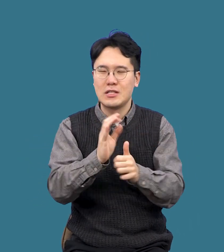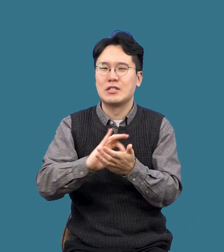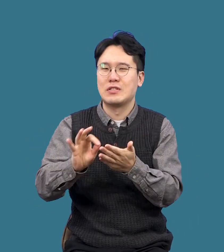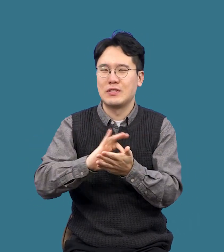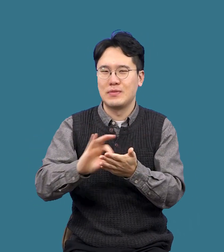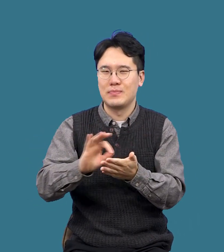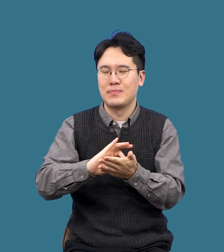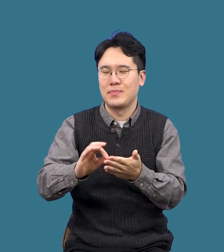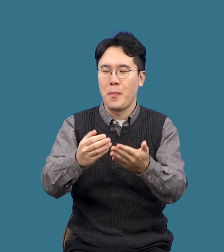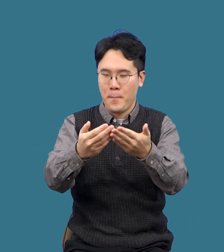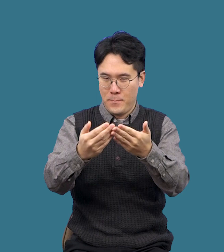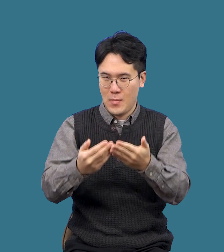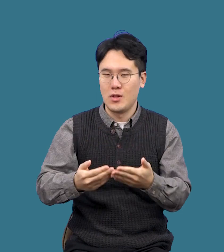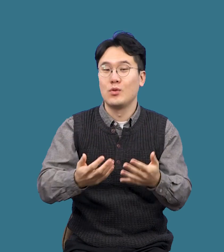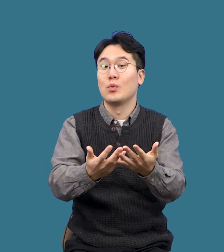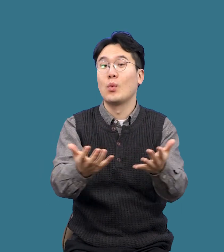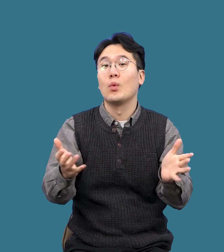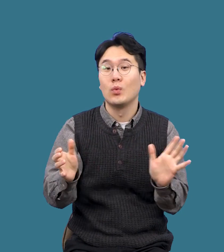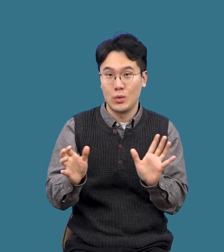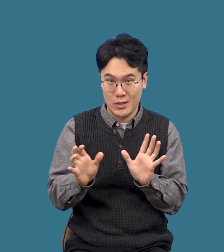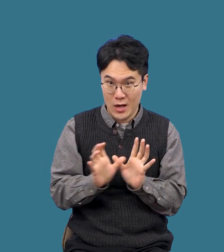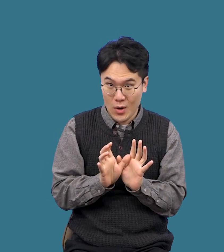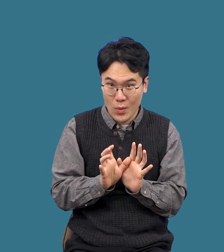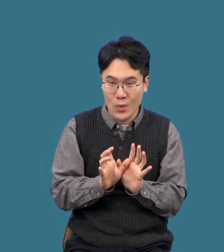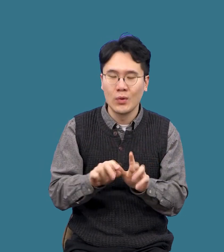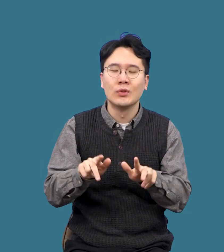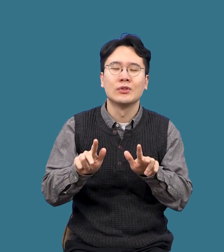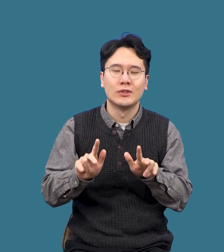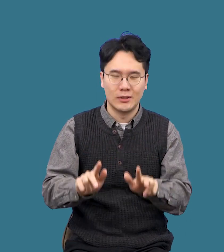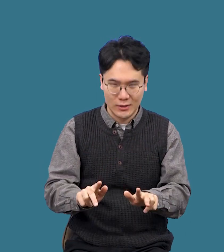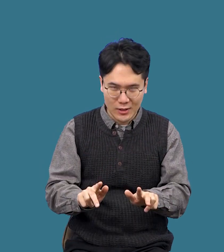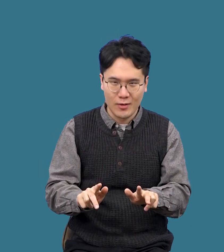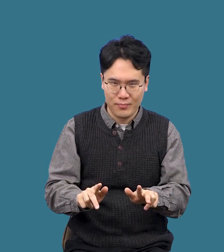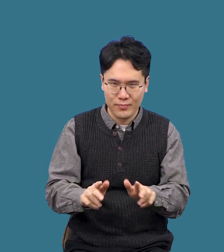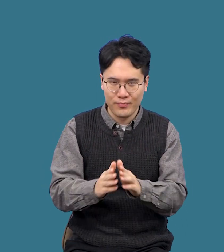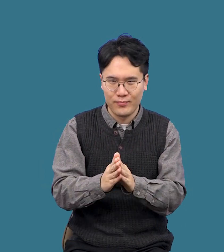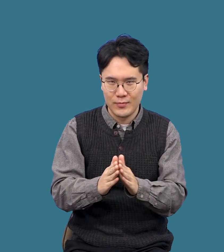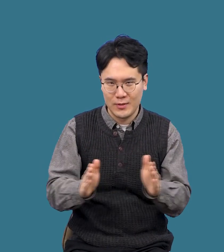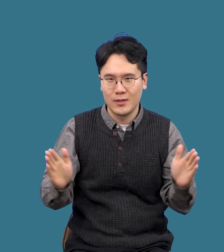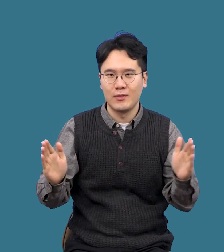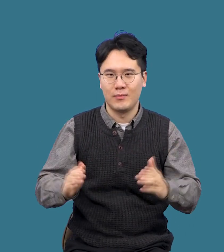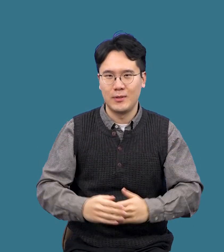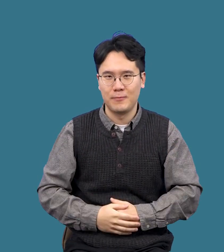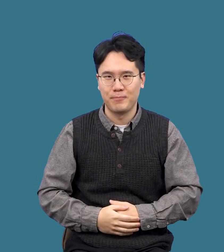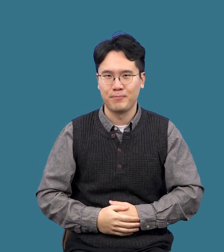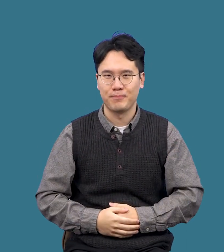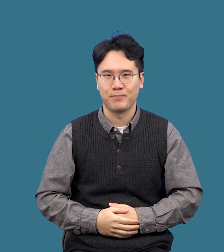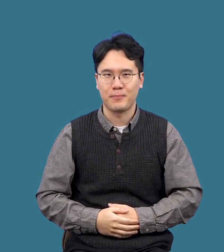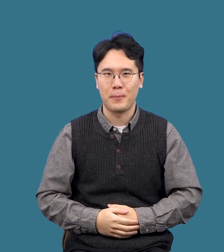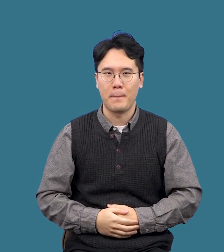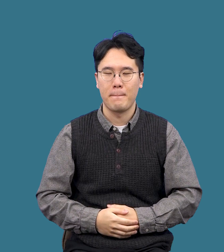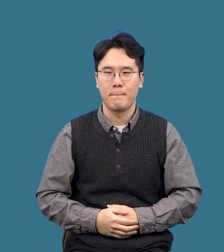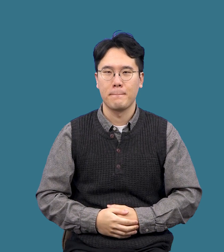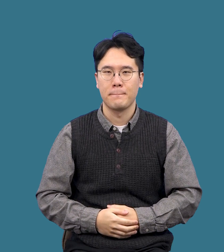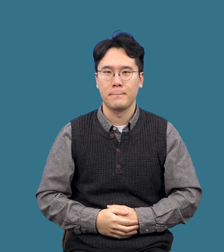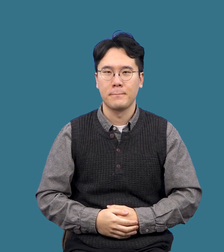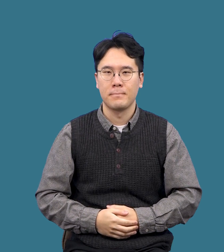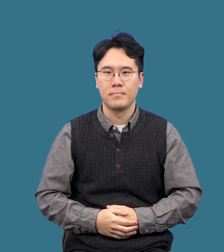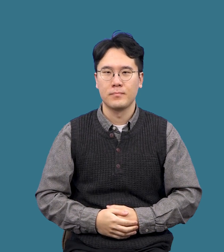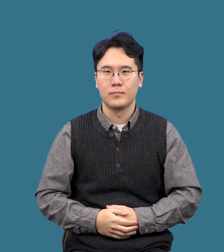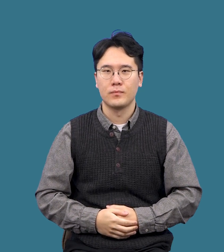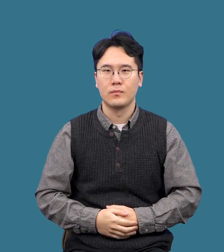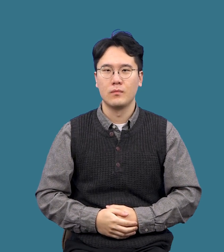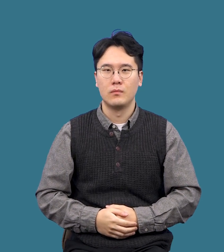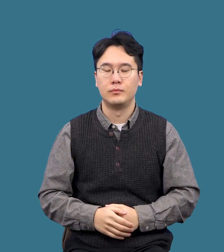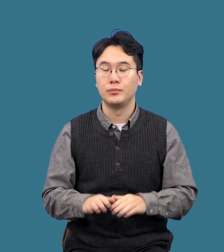지닌 공동체로 나아가게 된 것입니다. 이제 우리는 오늘 이 시간 좀 더